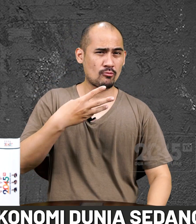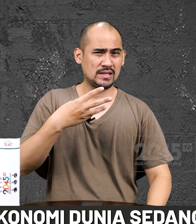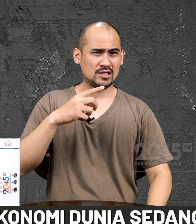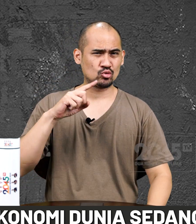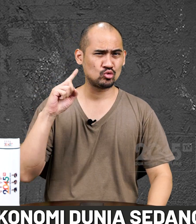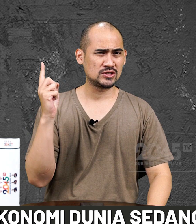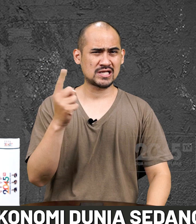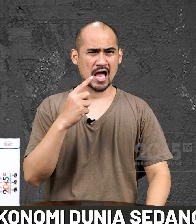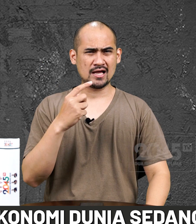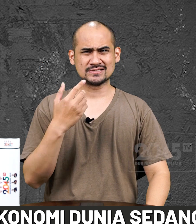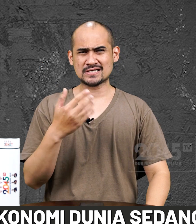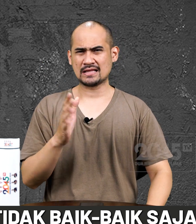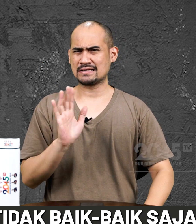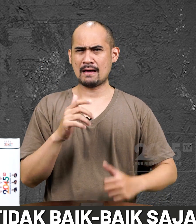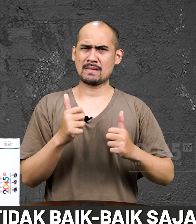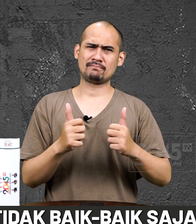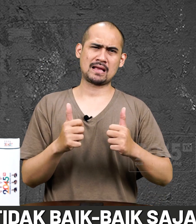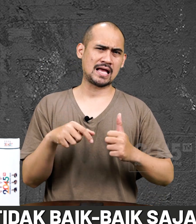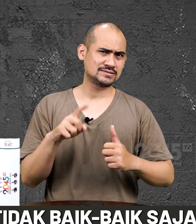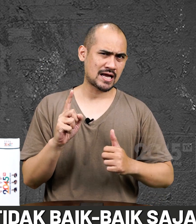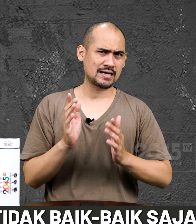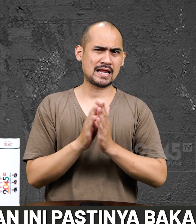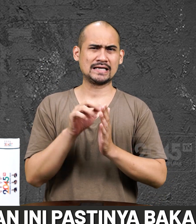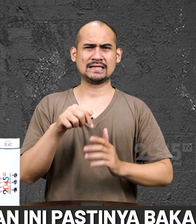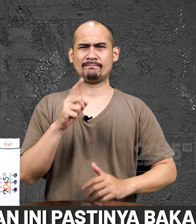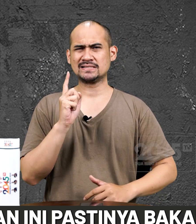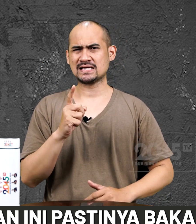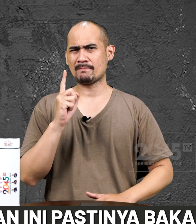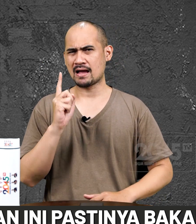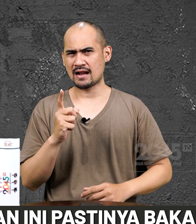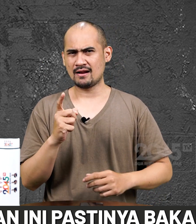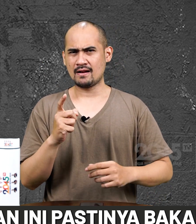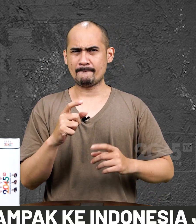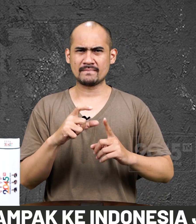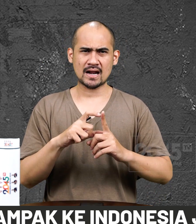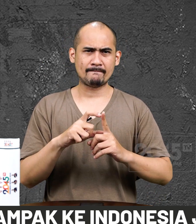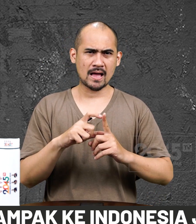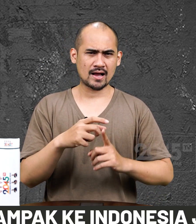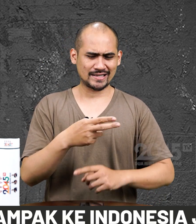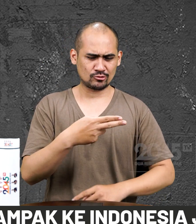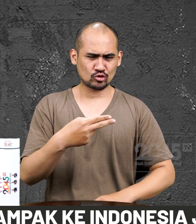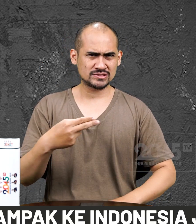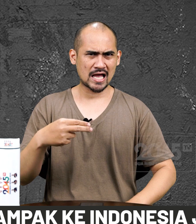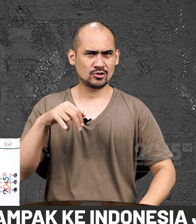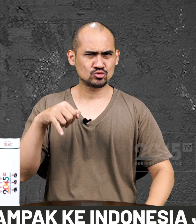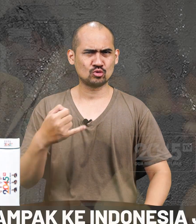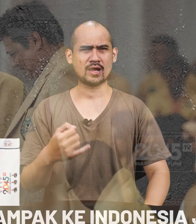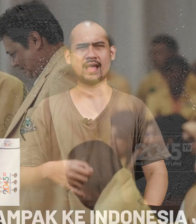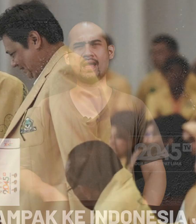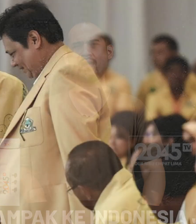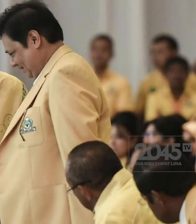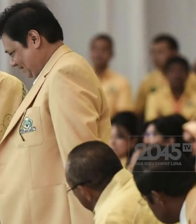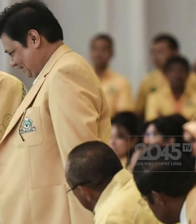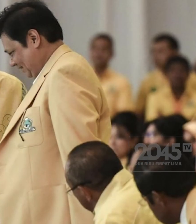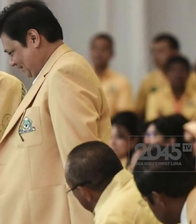Ekonomi dunia sedang tidak baik-baik saja, dan ini pastinya bakal berdampak ke Indonesia juga.